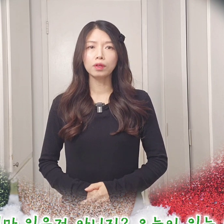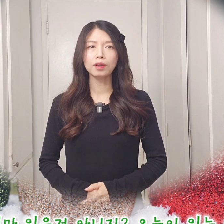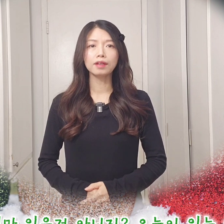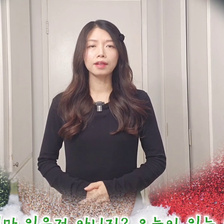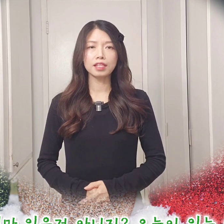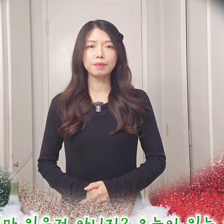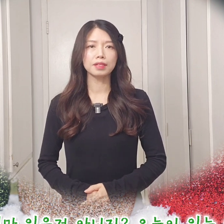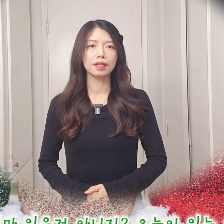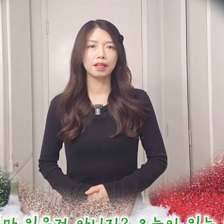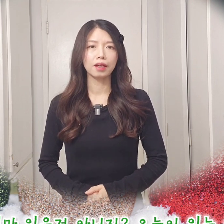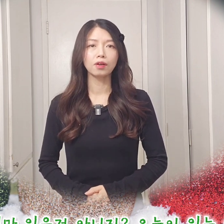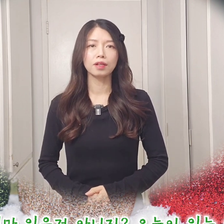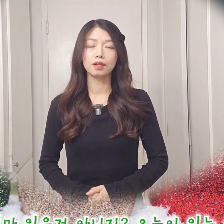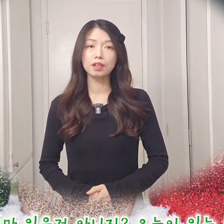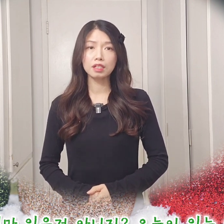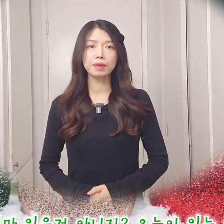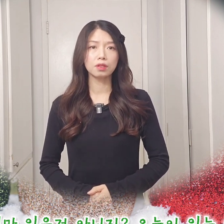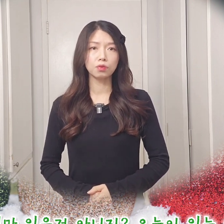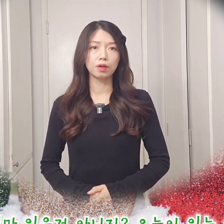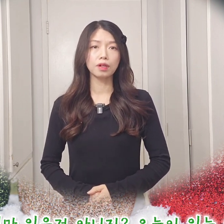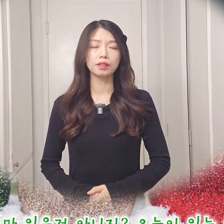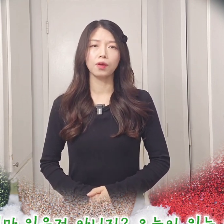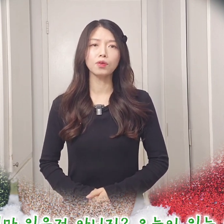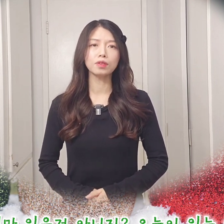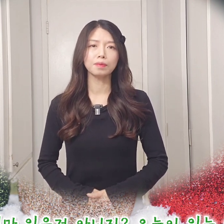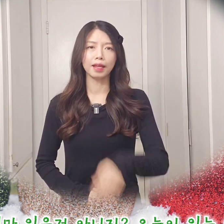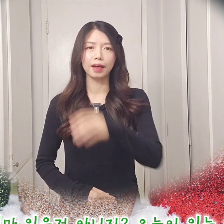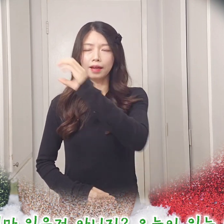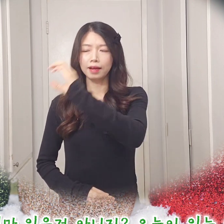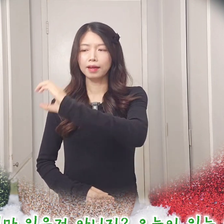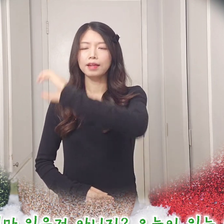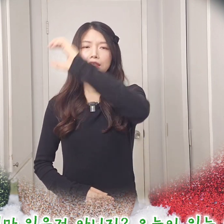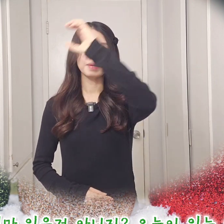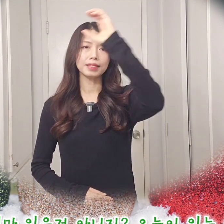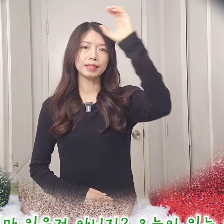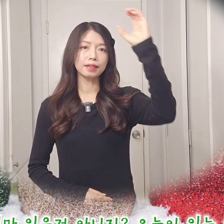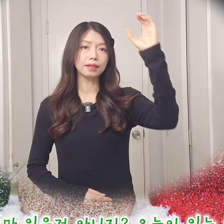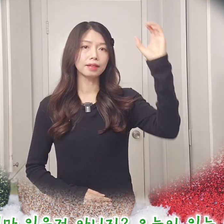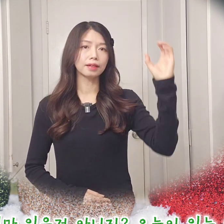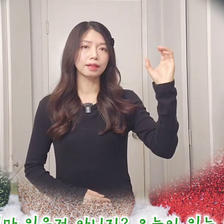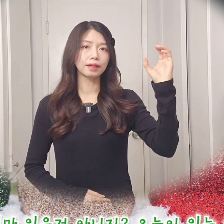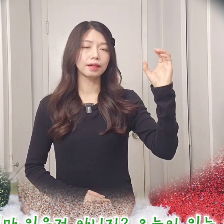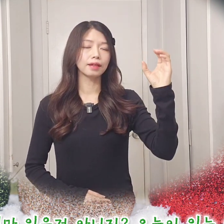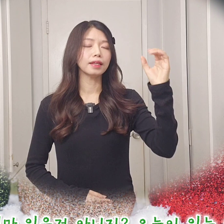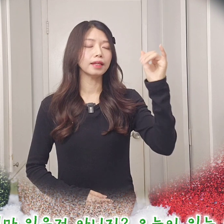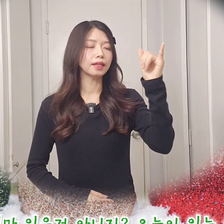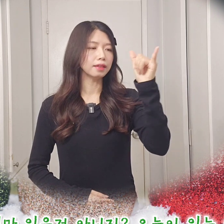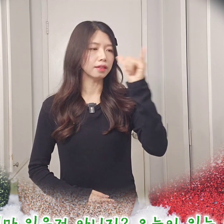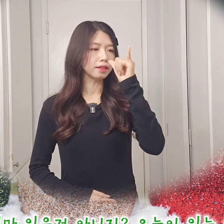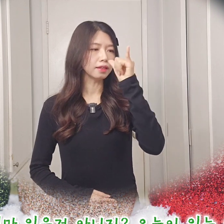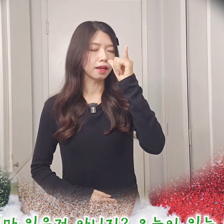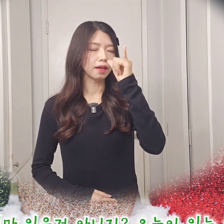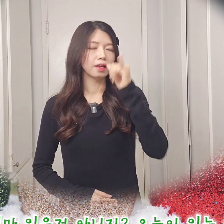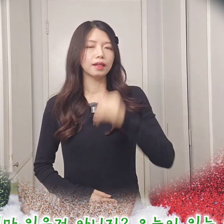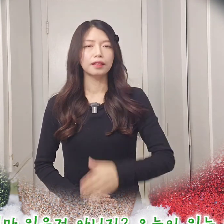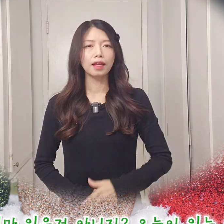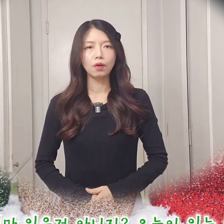오늘은 크리스마스잖아요. 그래서 크리스마스 수어를 그대로 해줬습니다. 크리스마스, 있는, 있다라고 한